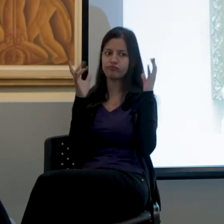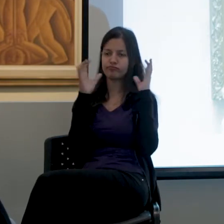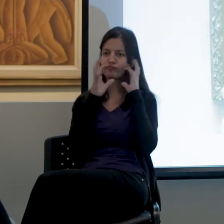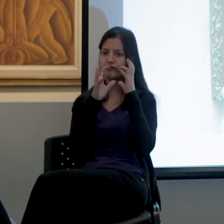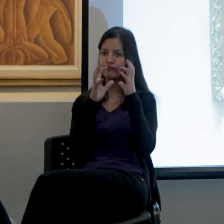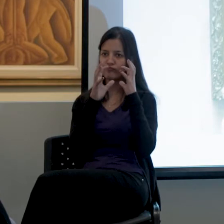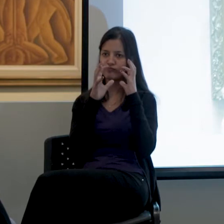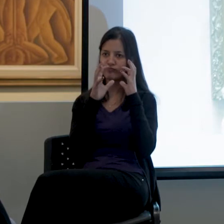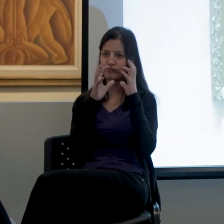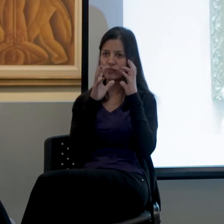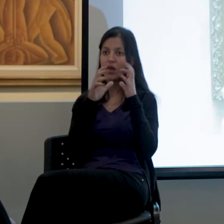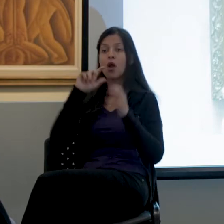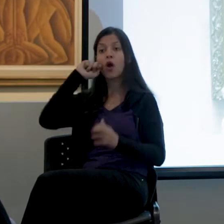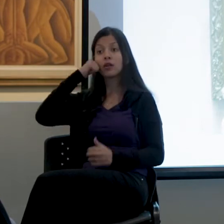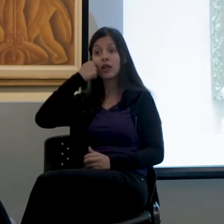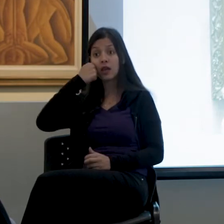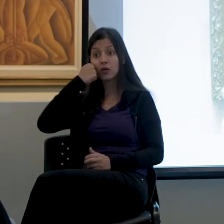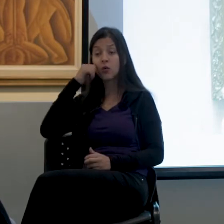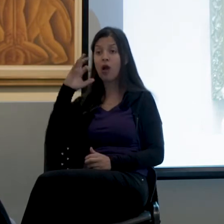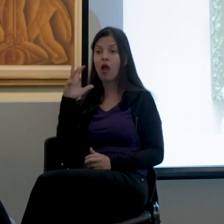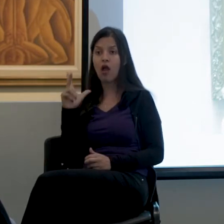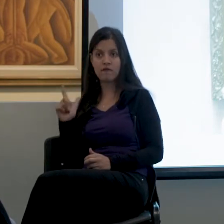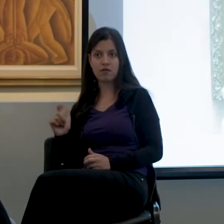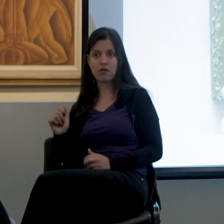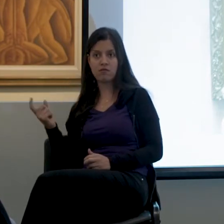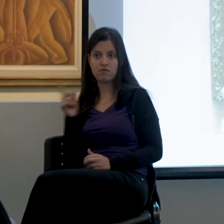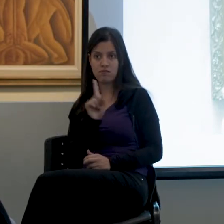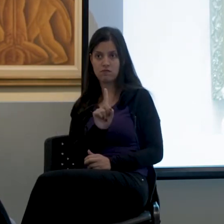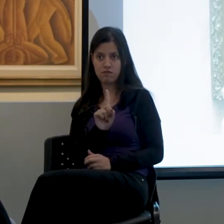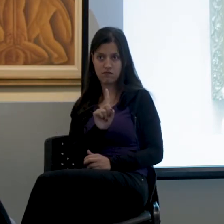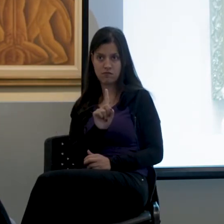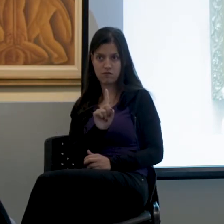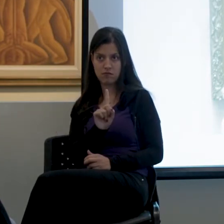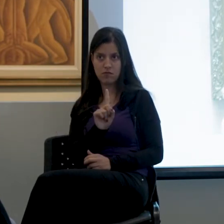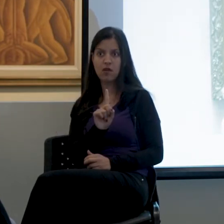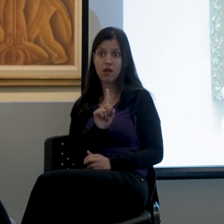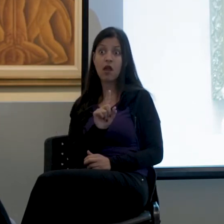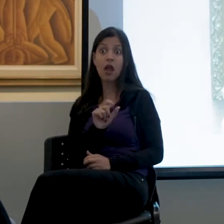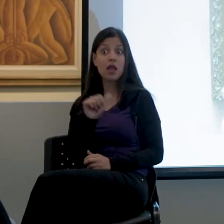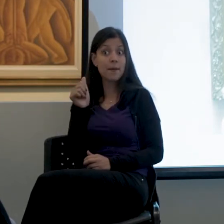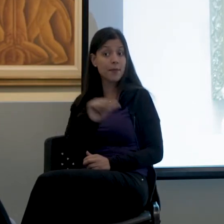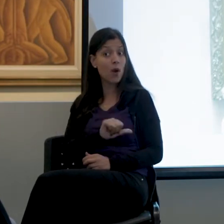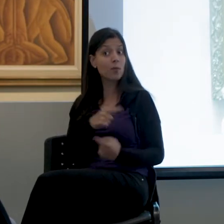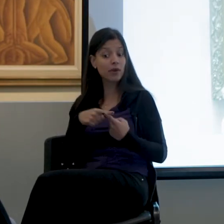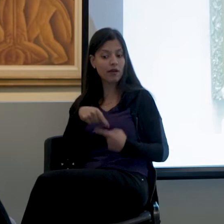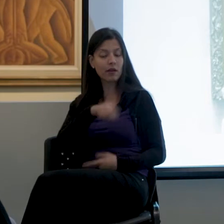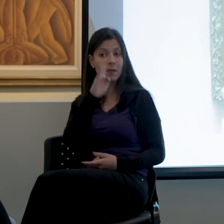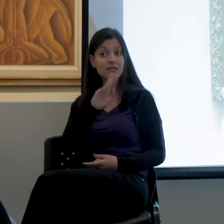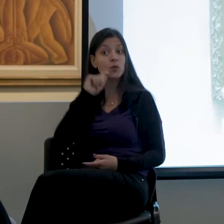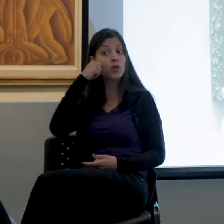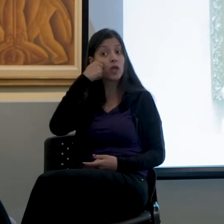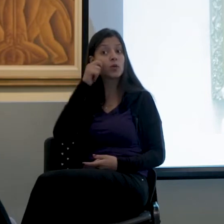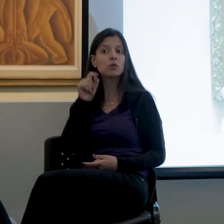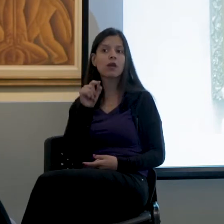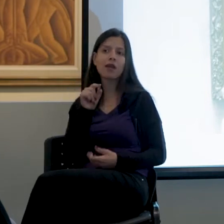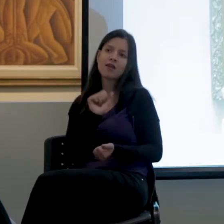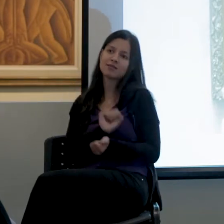E o negro africano. E no caso do Brasil, é pior ainda, porque é o escravo. É o